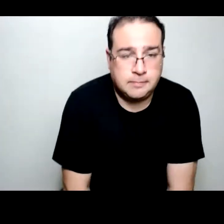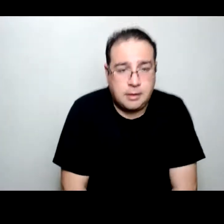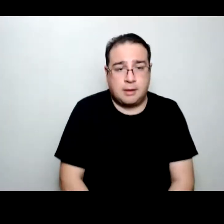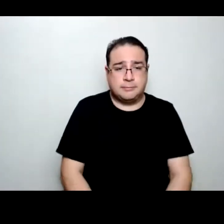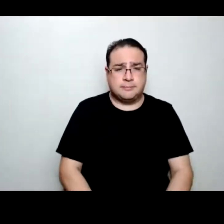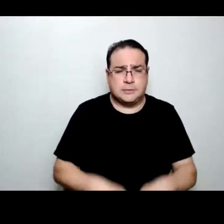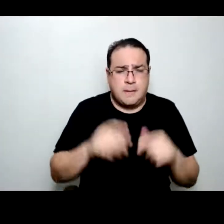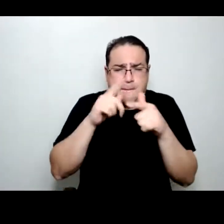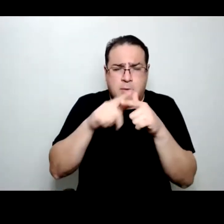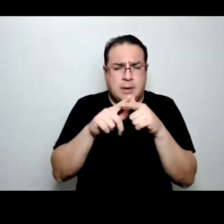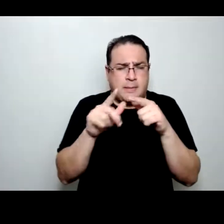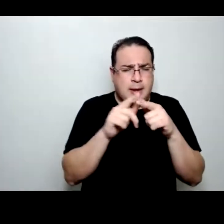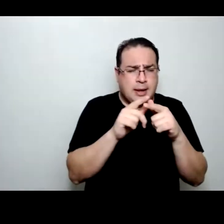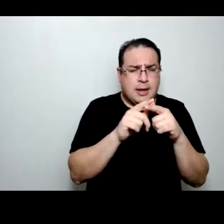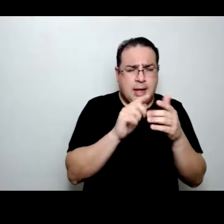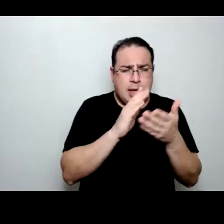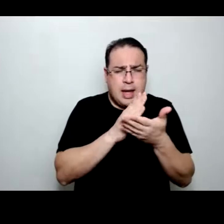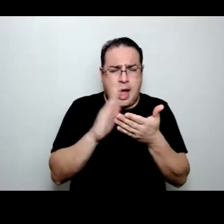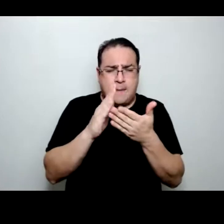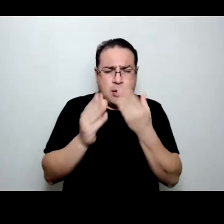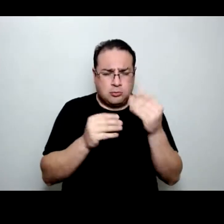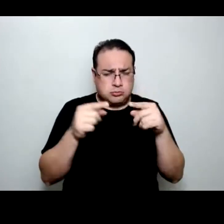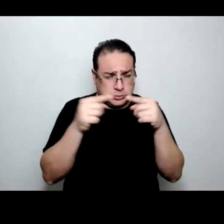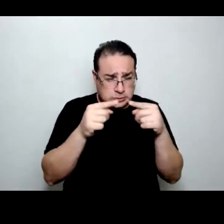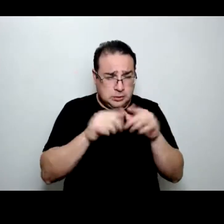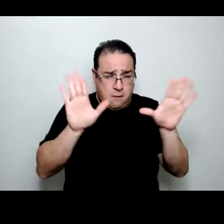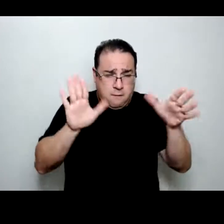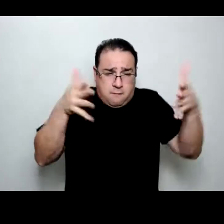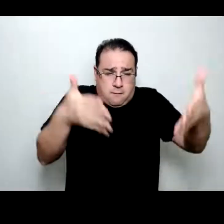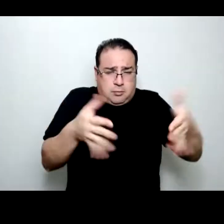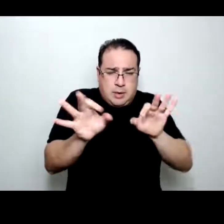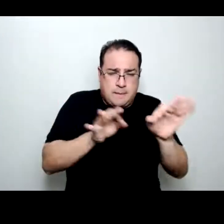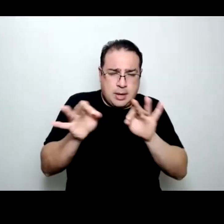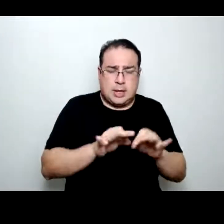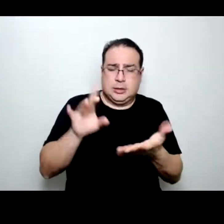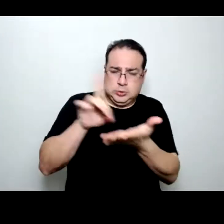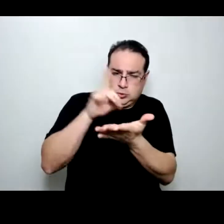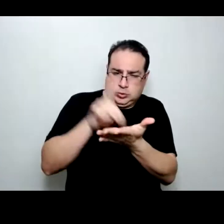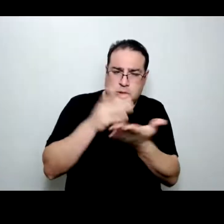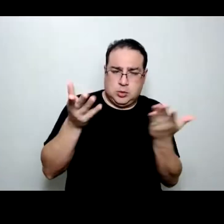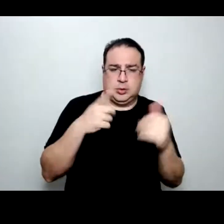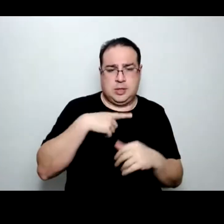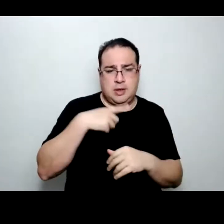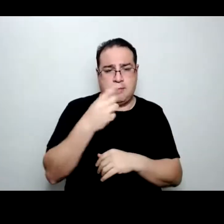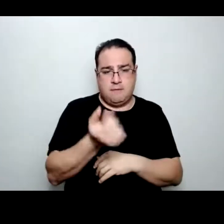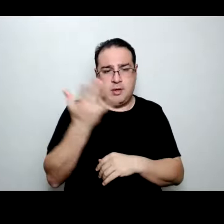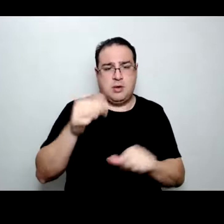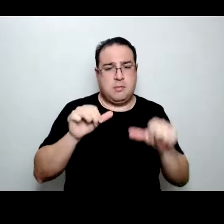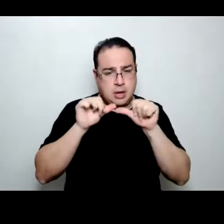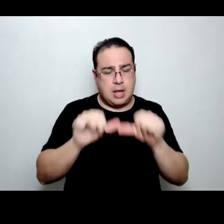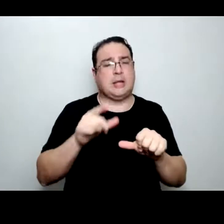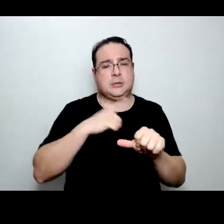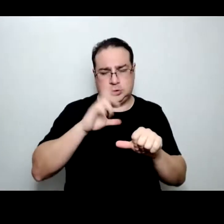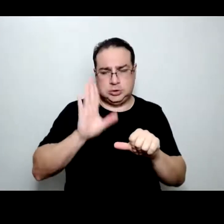Bom, a solução são os programas especializados na elaboração de dicionários, né? Hoje existem no mercado